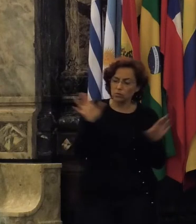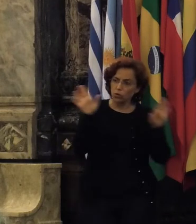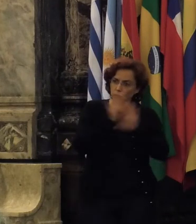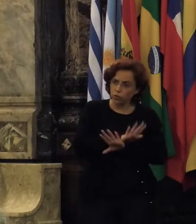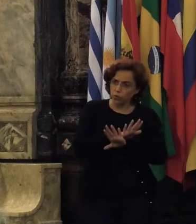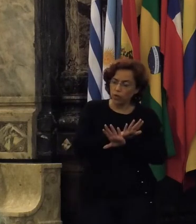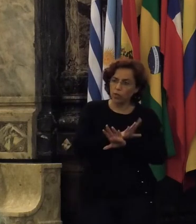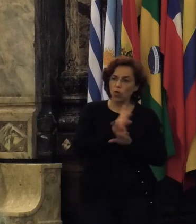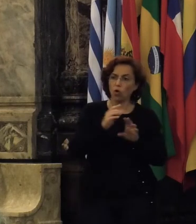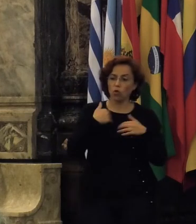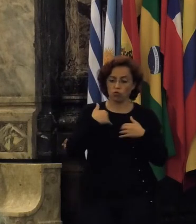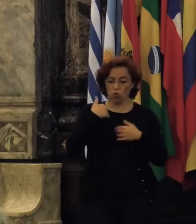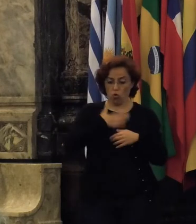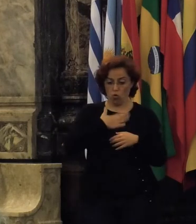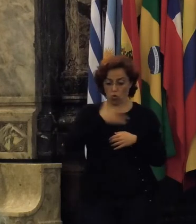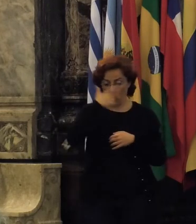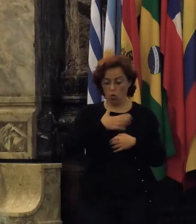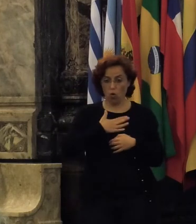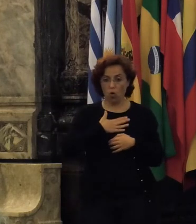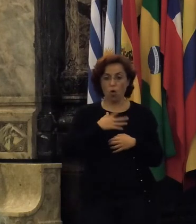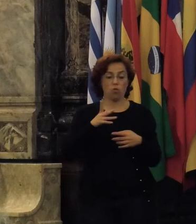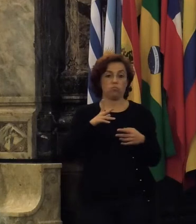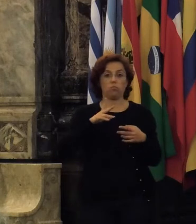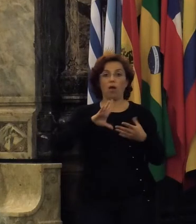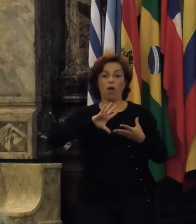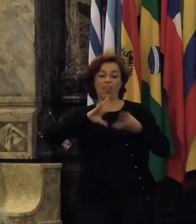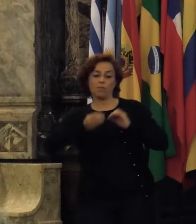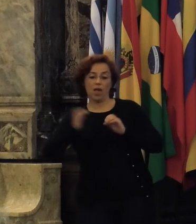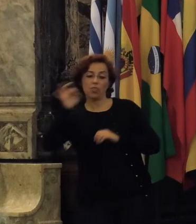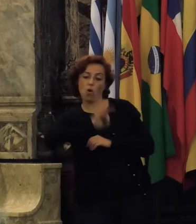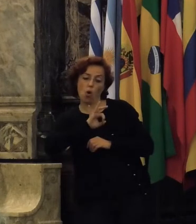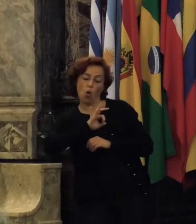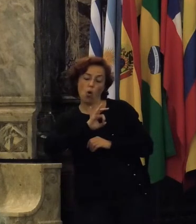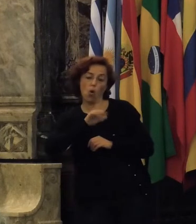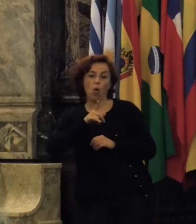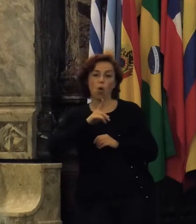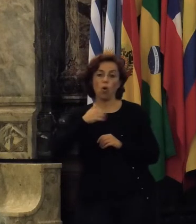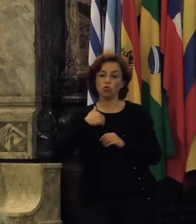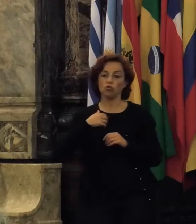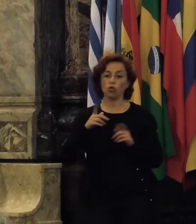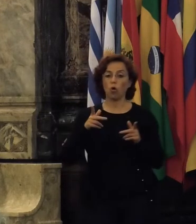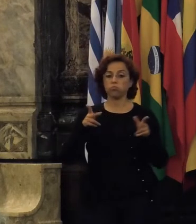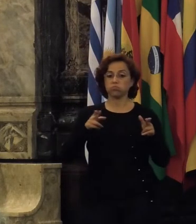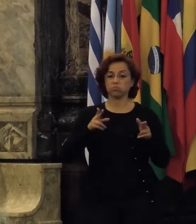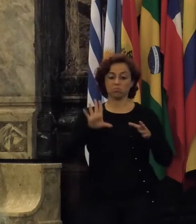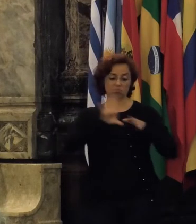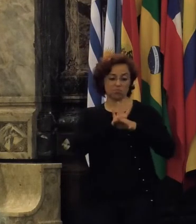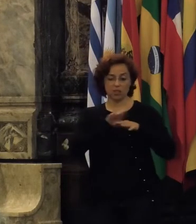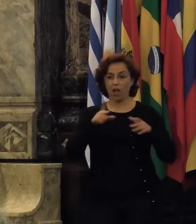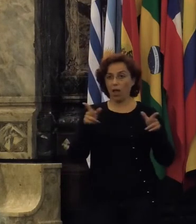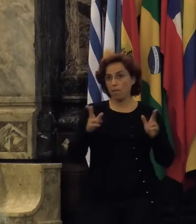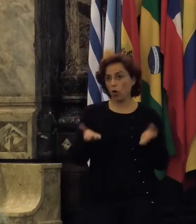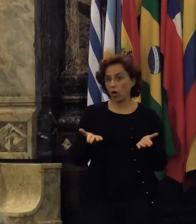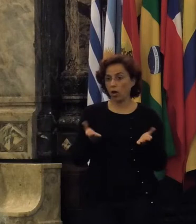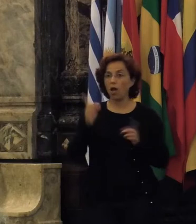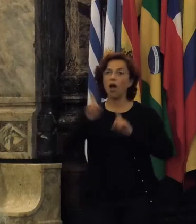Confundiendo ser contemporáneos con estar actualizados. ¿Qué querría decir estar actualizados? A veces hay ciertos debates que yo no sé